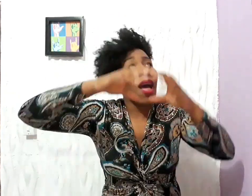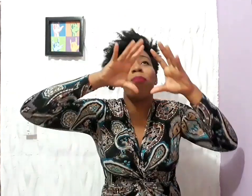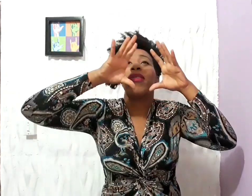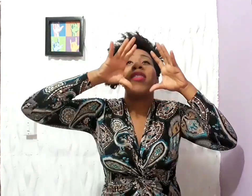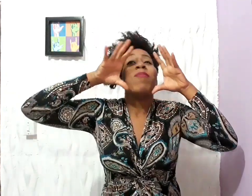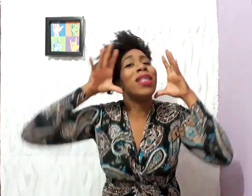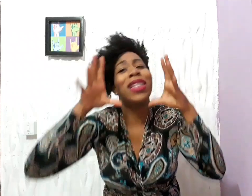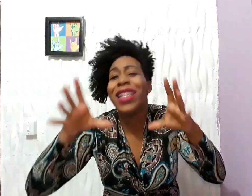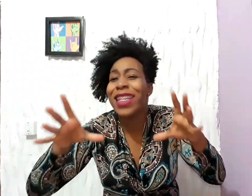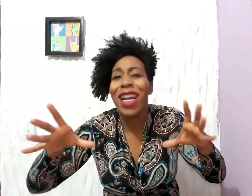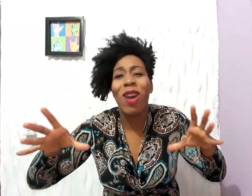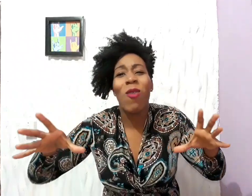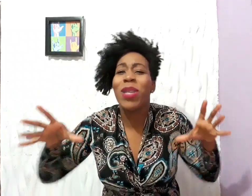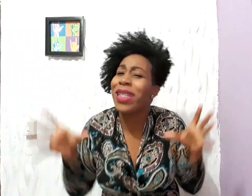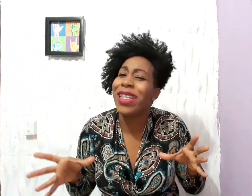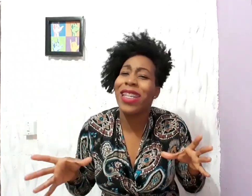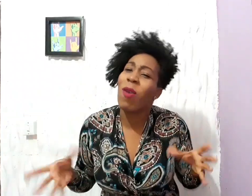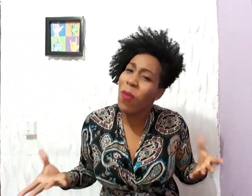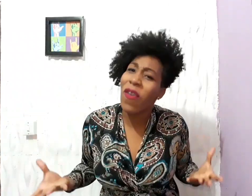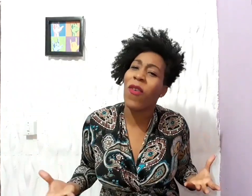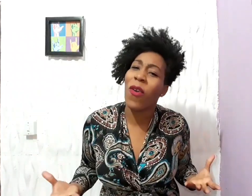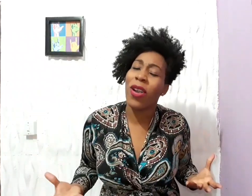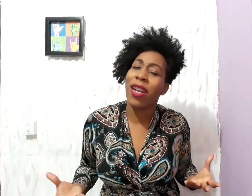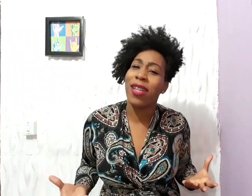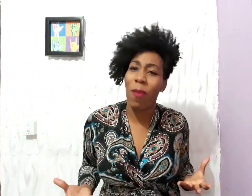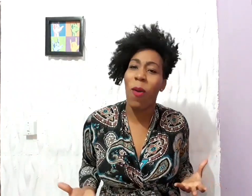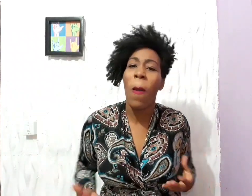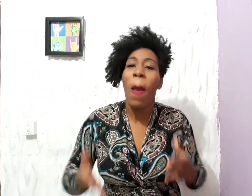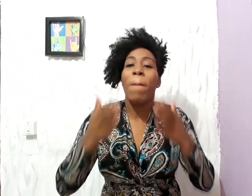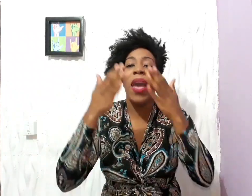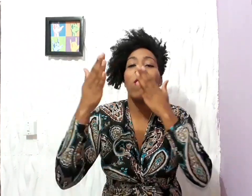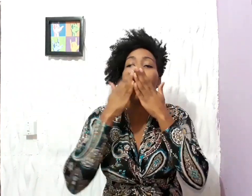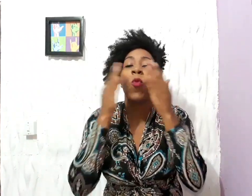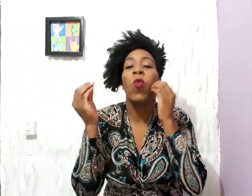Sabe? Me sigam, por favor, tá bom? Beijo.